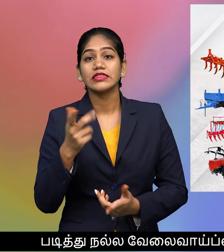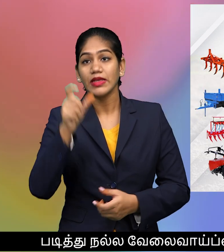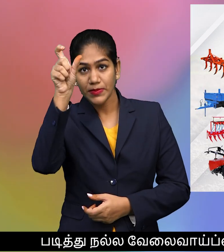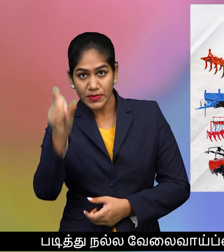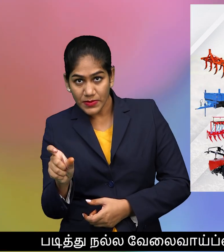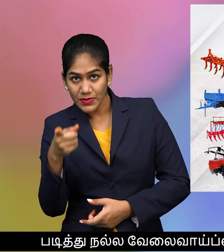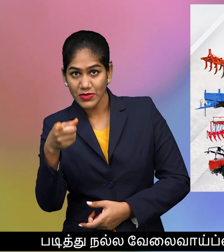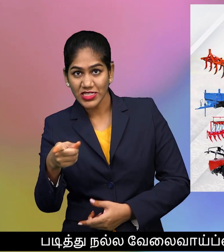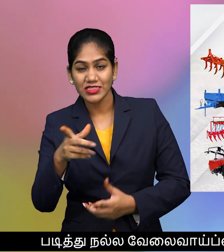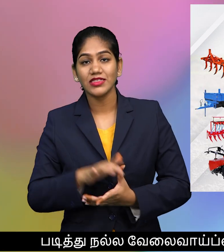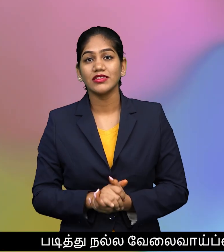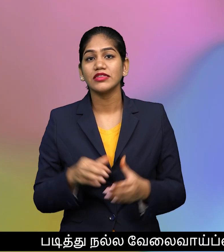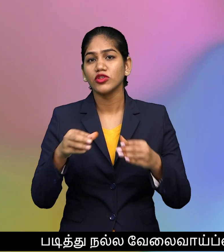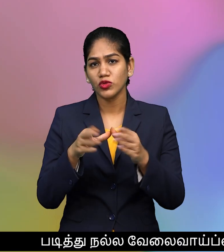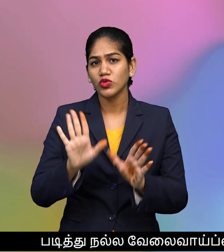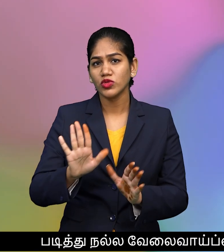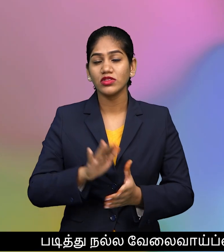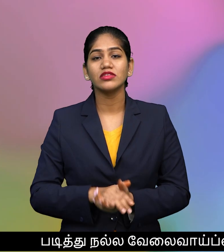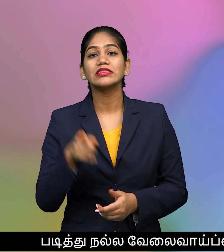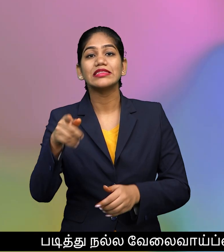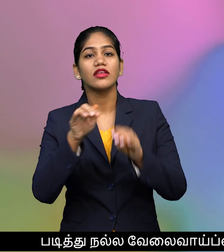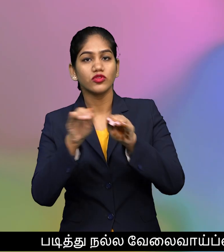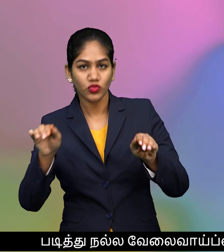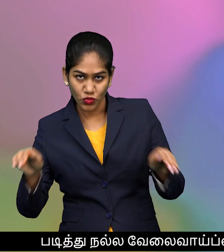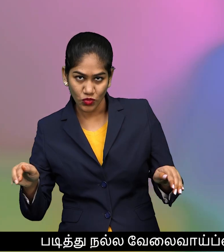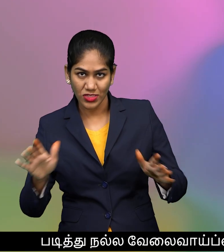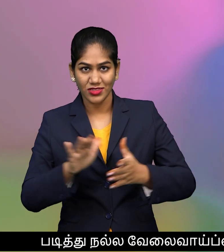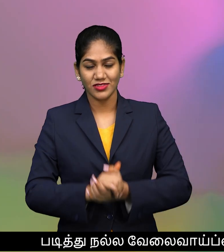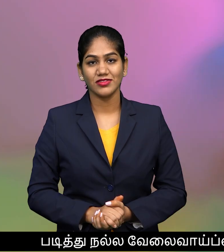படித்து நல்ல வேலை வாய்ப்பை பெறுவதே வளர்ச்சியின் குறிக்கோள்.